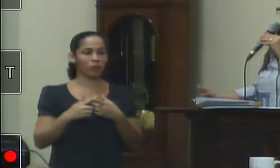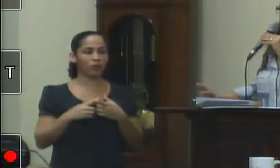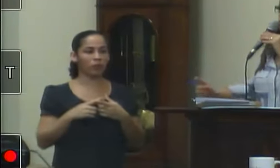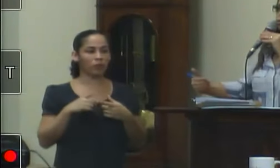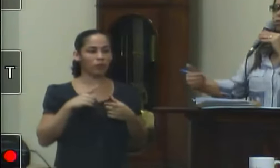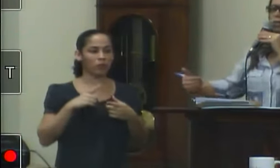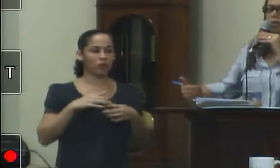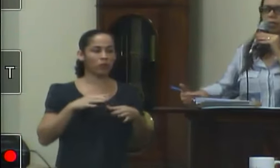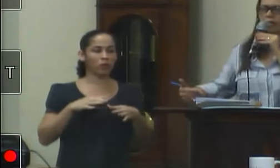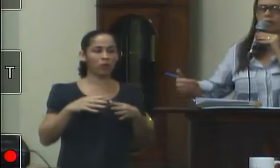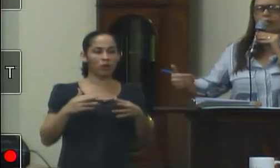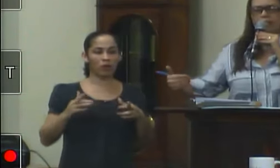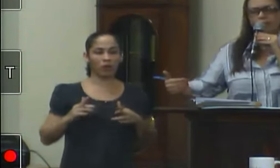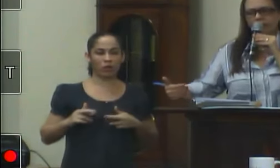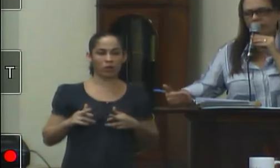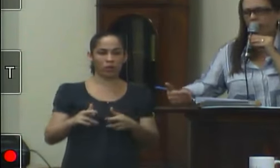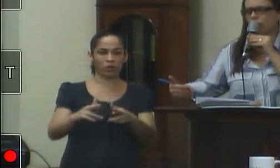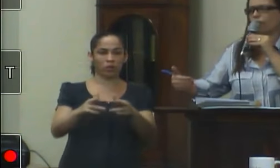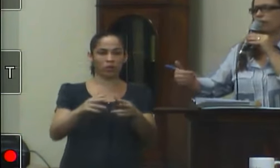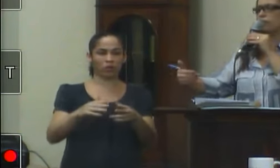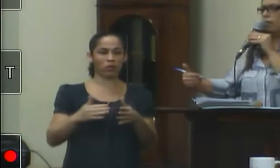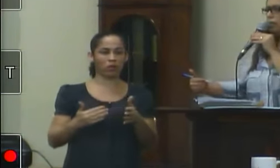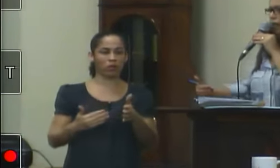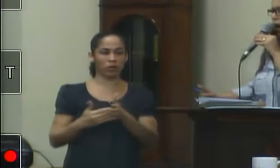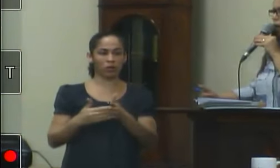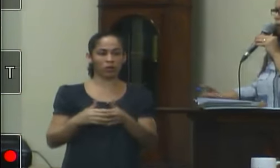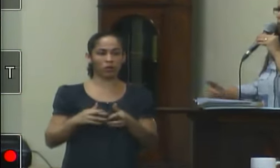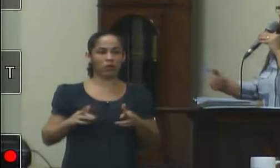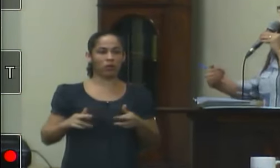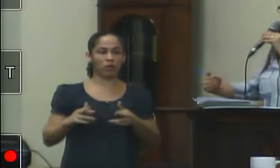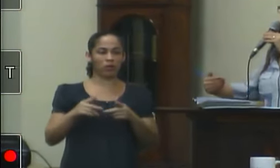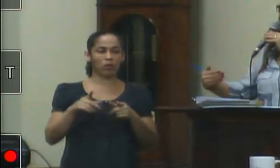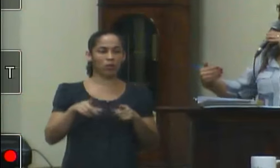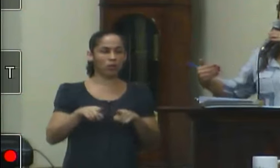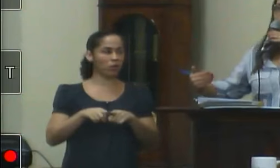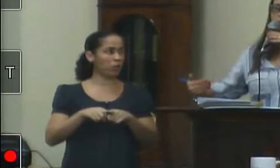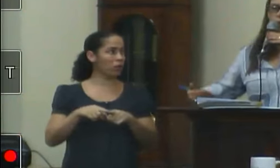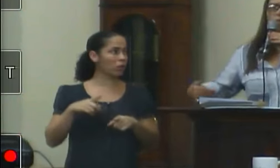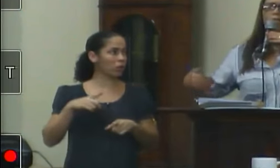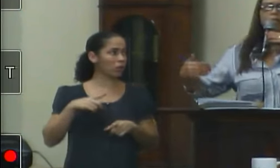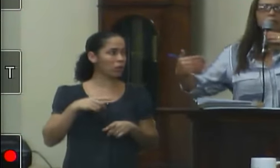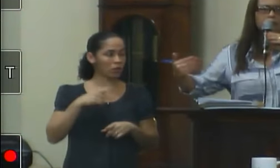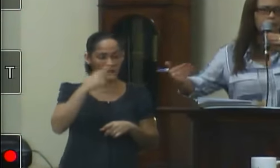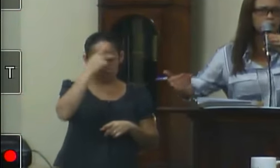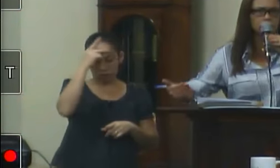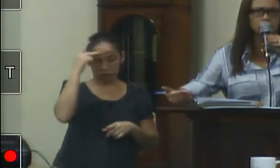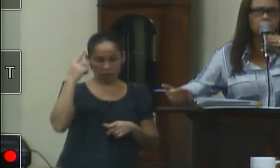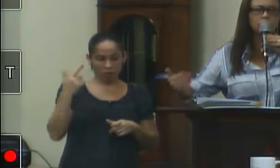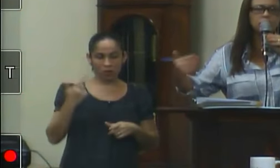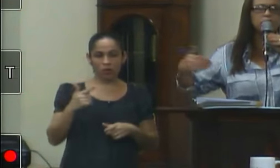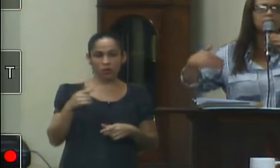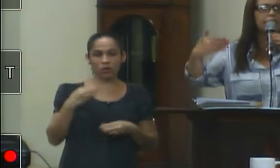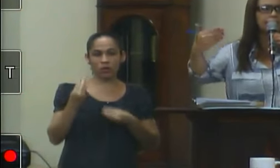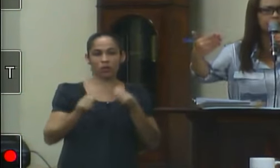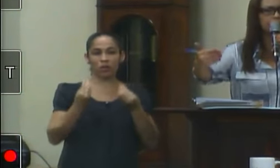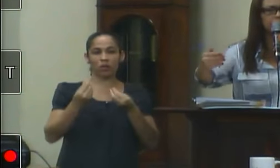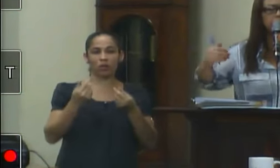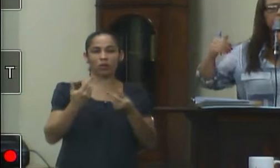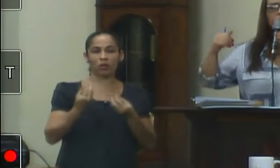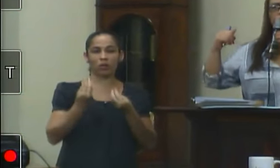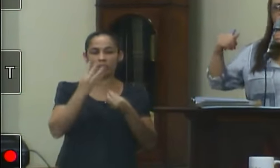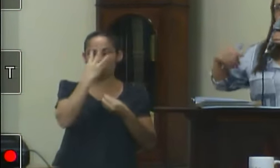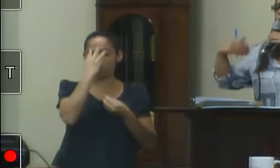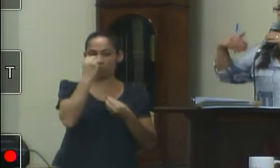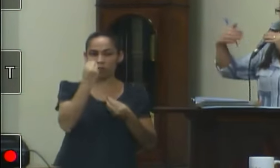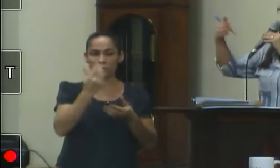alguns casos de câncer em fase final, fase terminal, e que nós sabemos que aquela pessoa não tem condições de ir na van, não